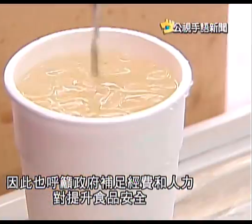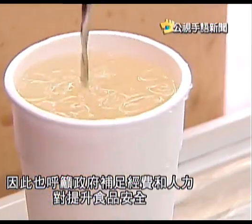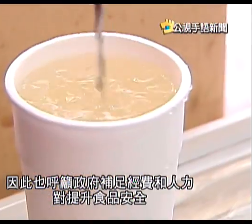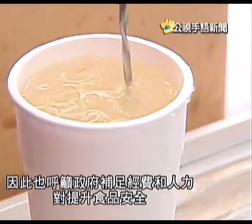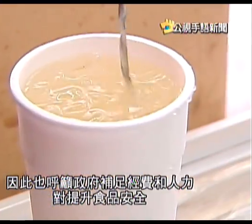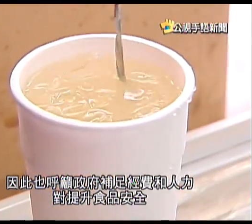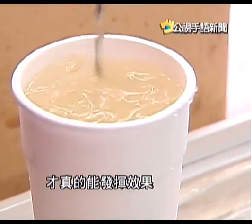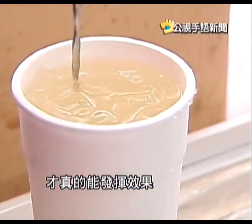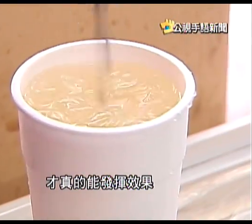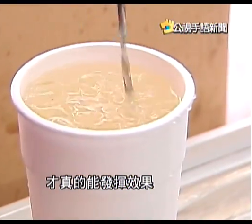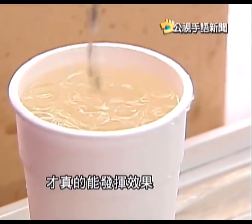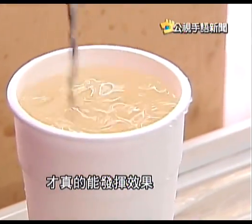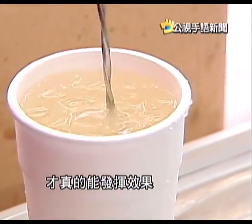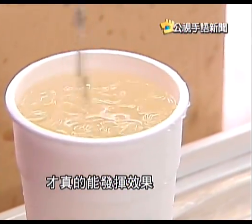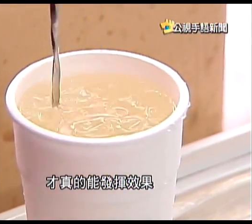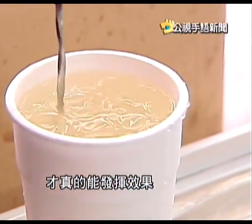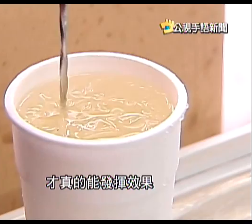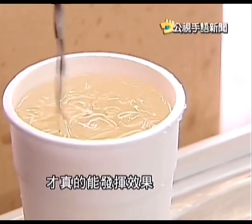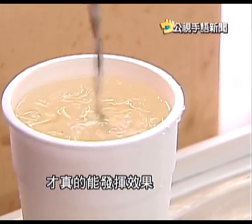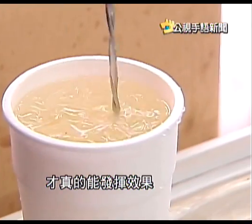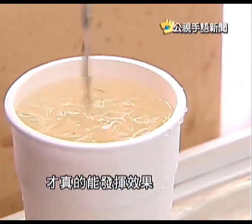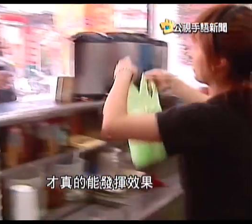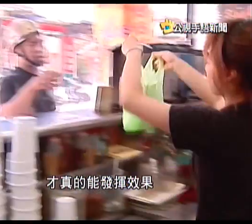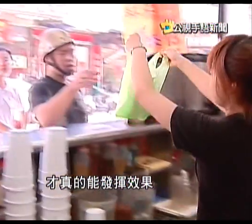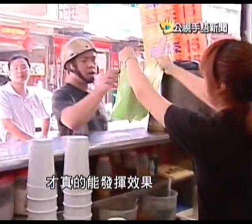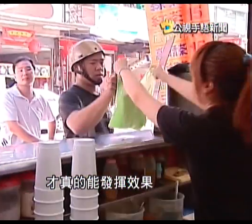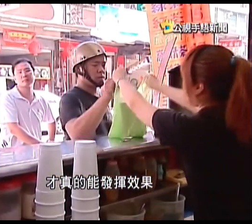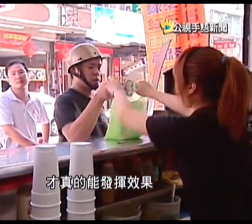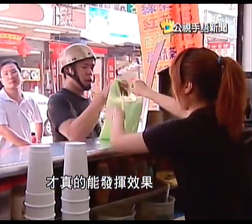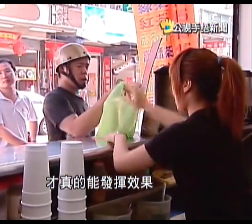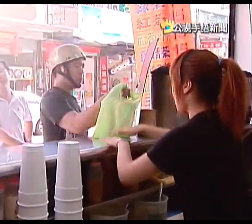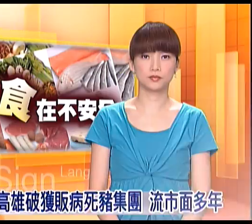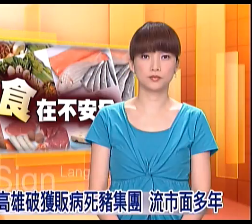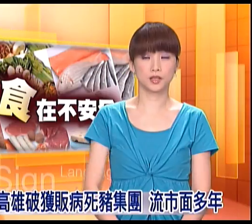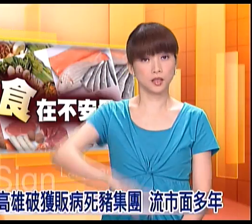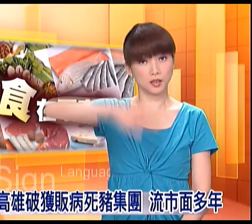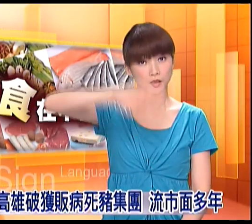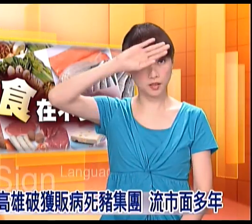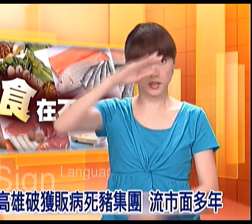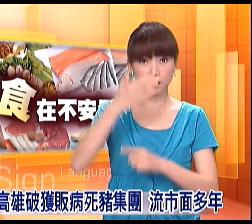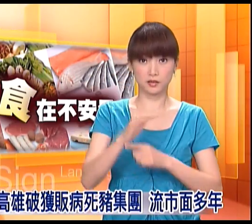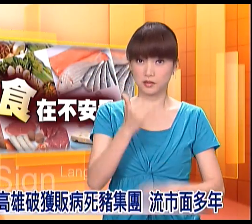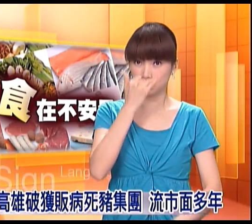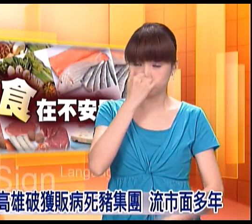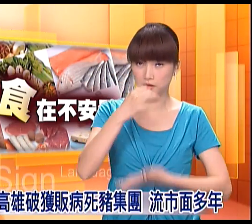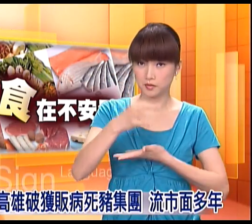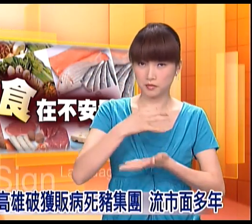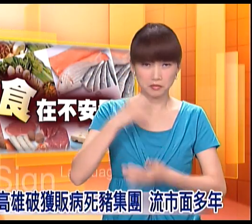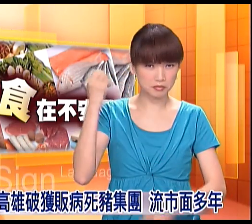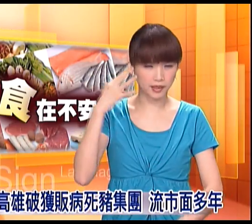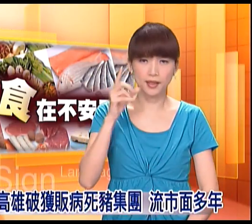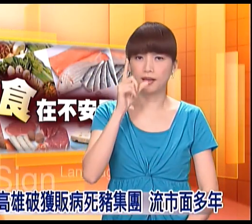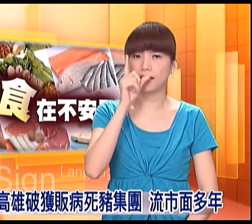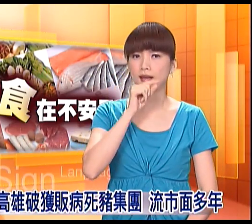才能真的发挥效果。记者黄怡如、刘汉林新北市报道。 又传出有病死猪流入市